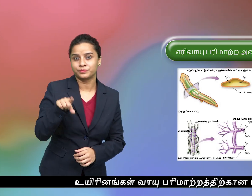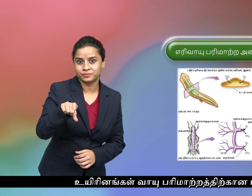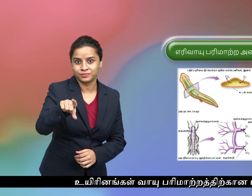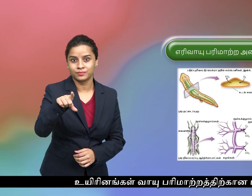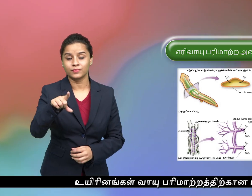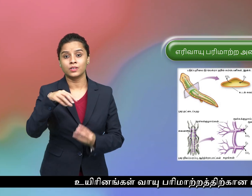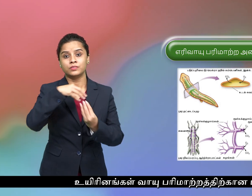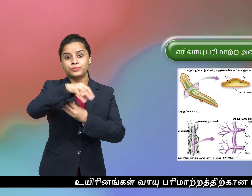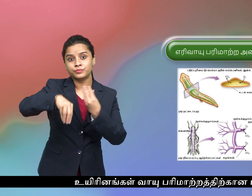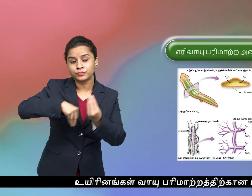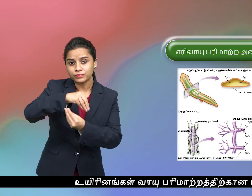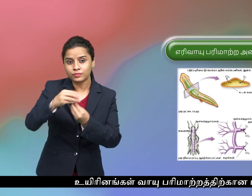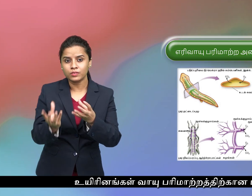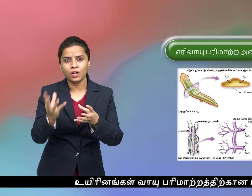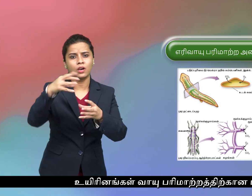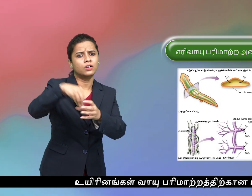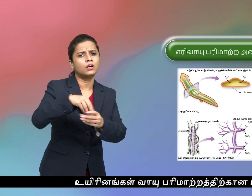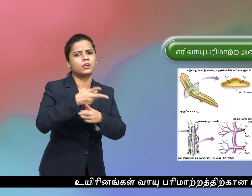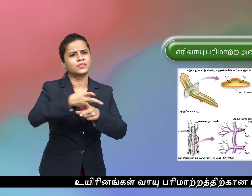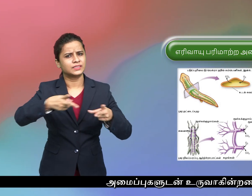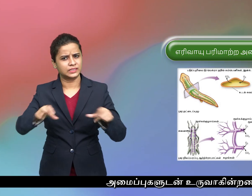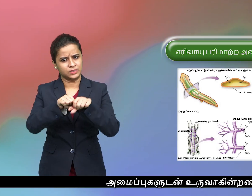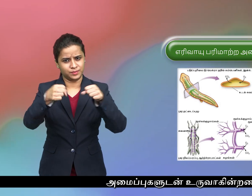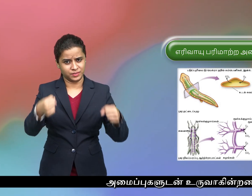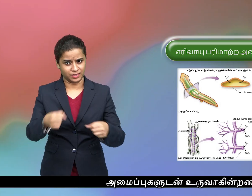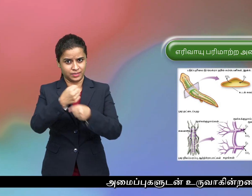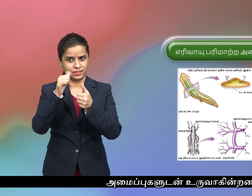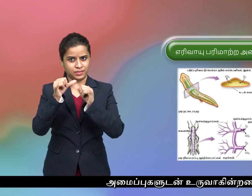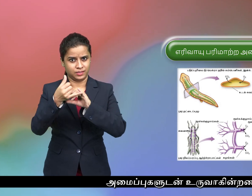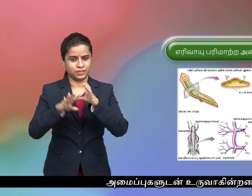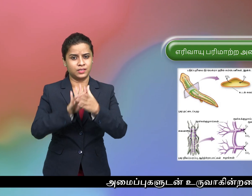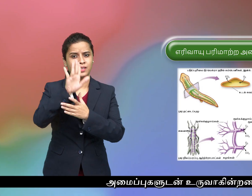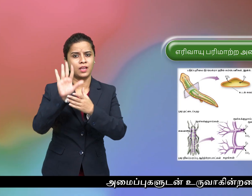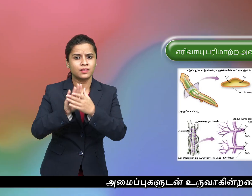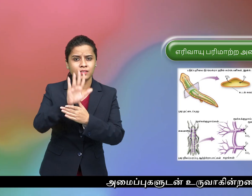உயிரினங்கள் வாயு பரிமாற்றத்திற்கான பல்வேறு அமைப்புகளுடன் உருவாகின்றன.